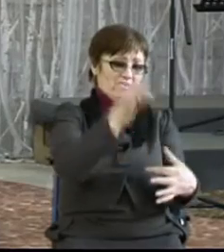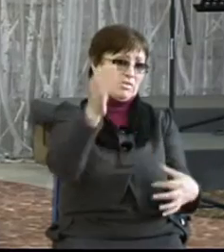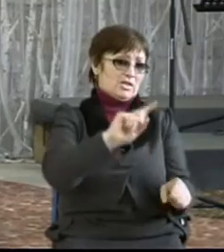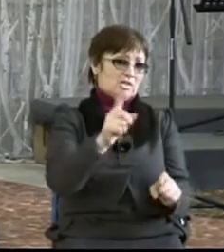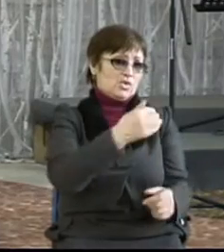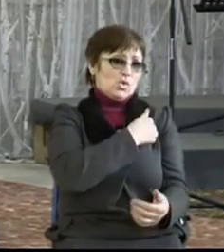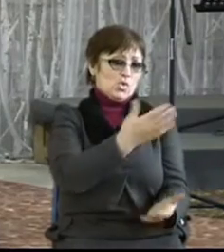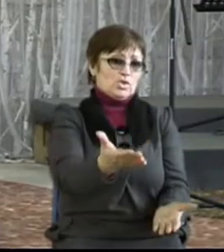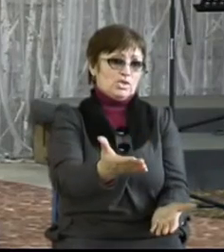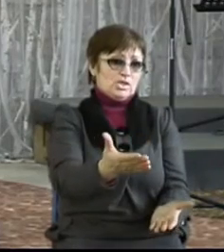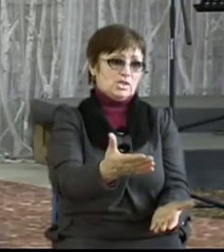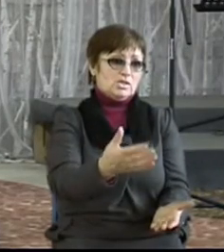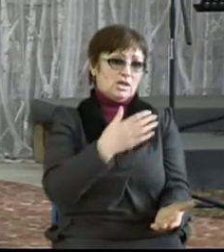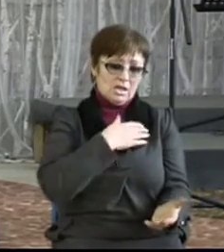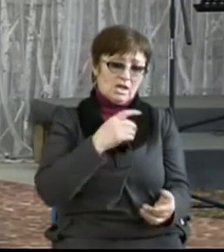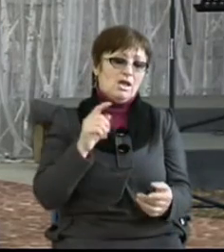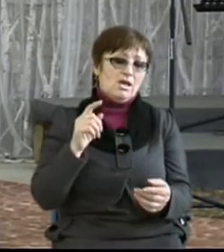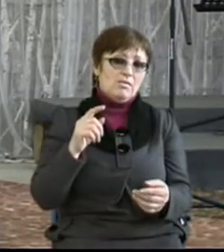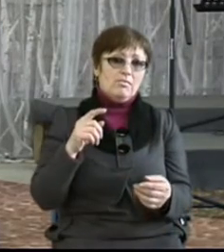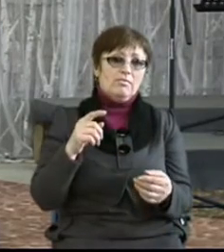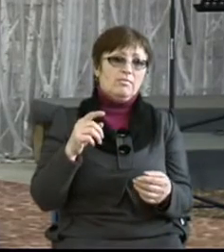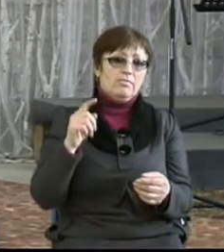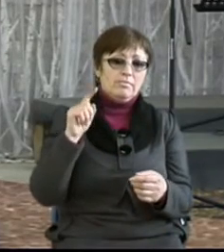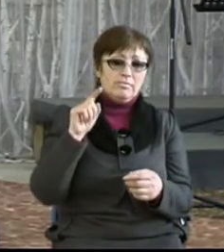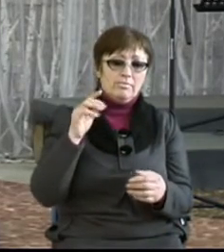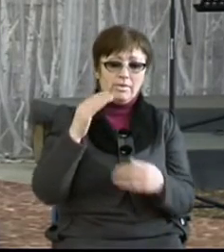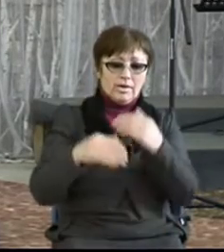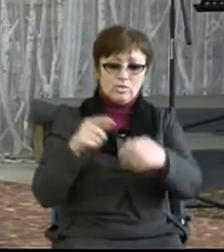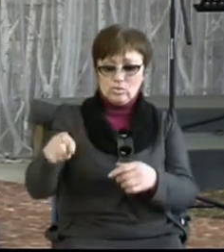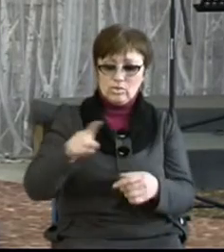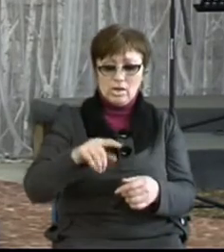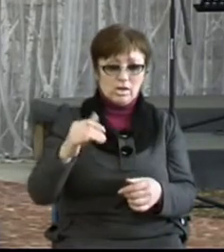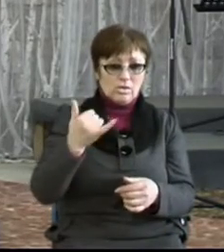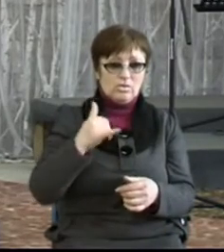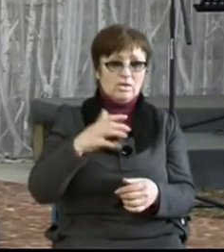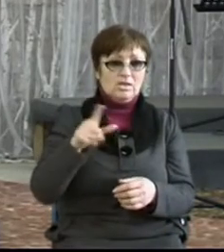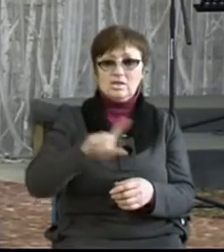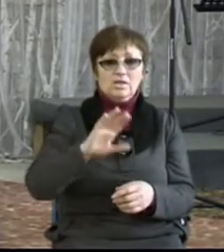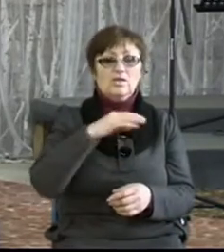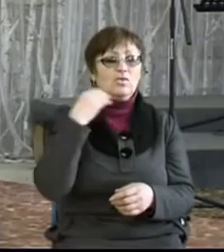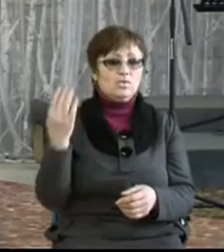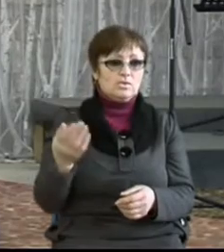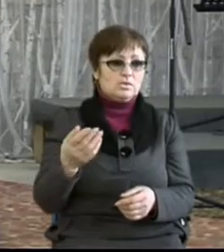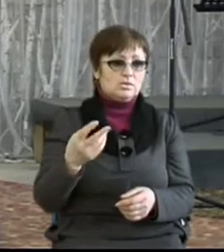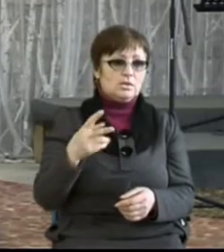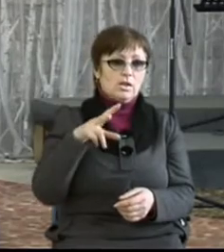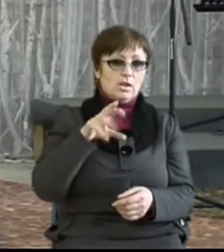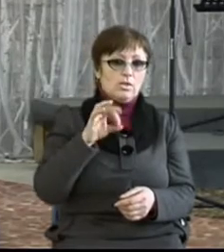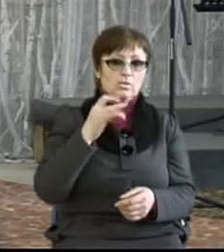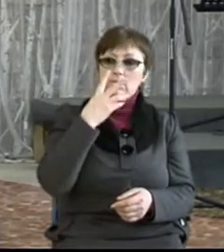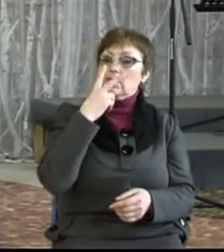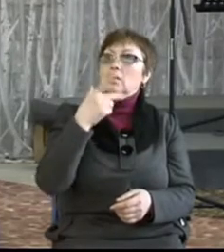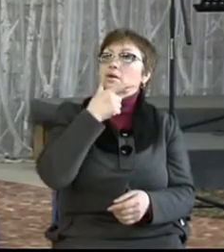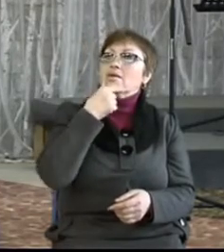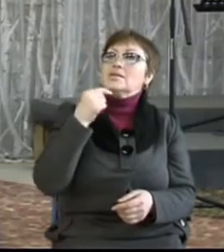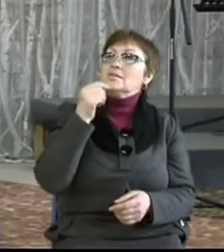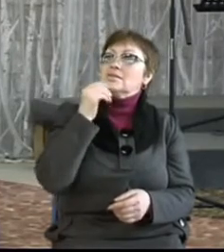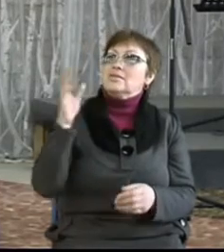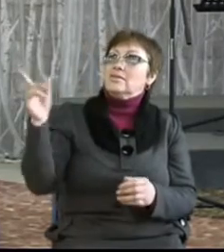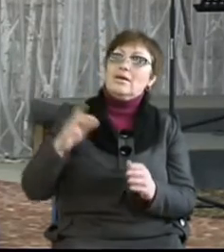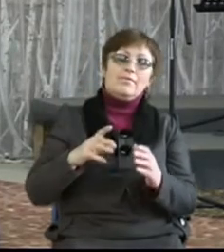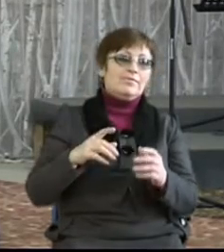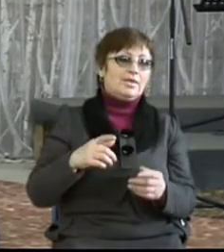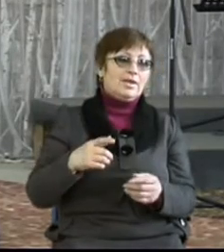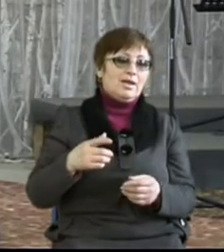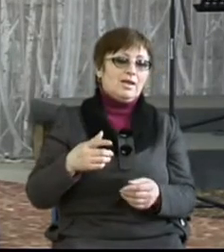туда, скажем так, ну, куда ты не пойдешь. Лот посмотрел, окинул, долина Иорданская замечательная, прекрасная, там и